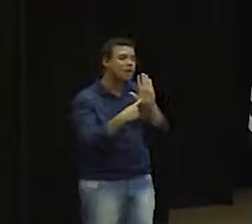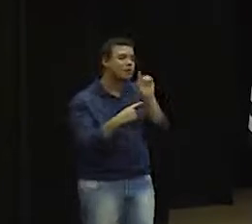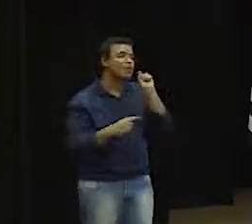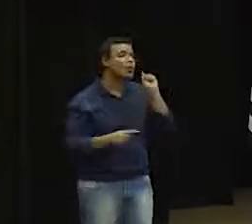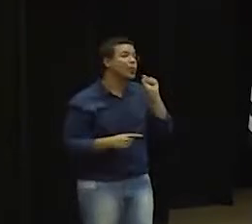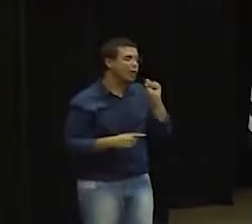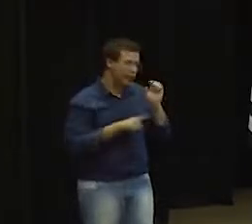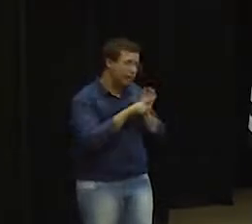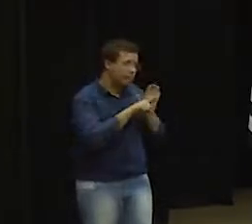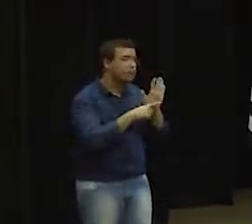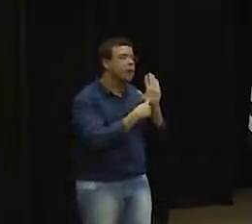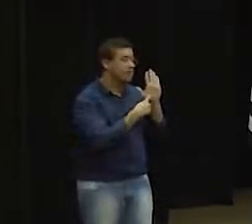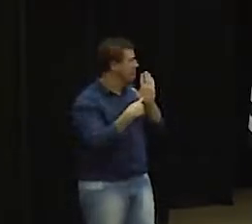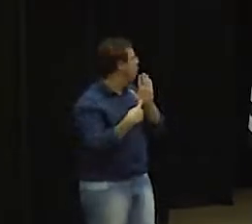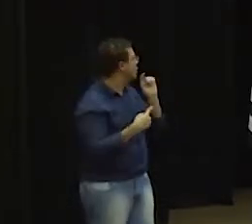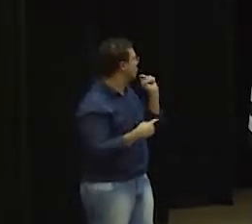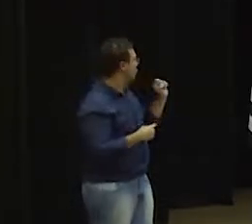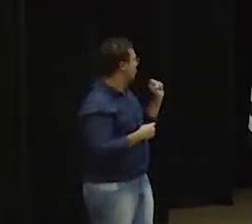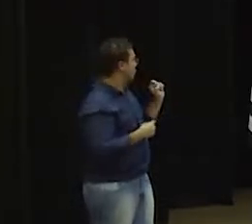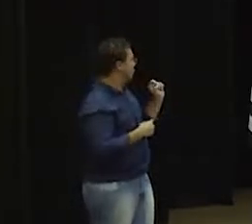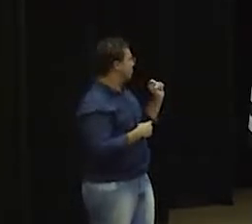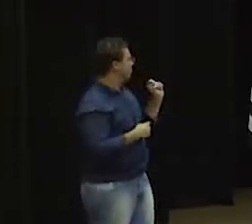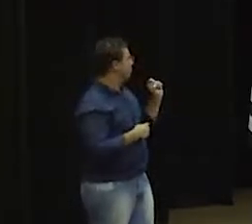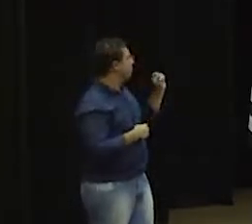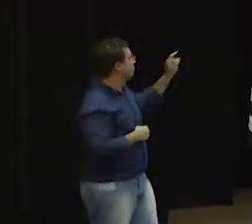As análises da pesquisa mostram